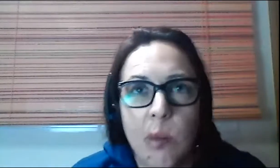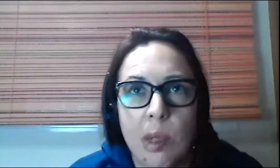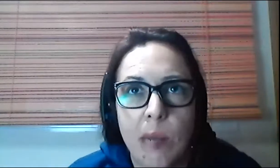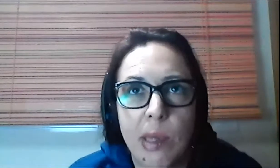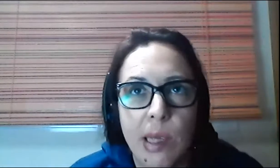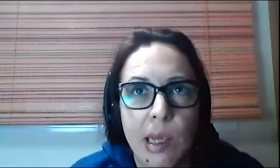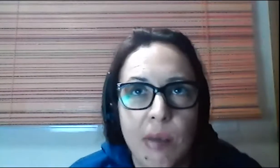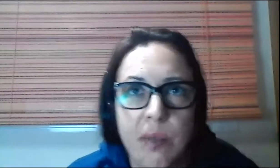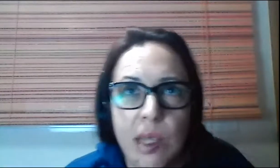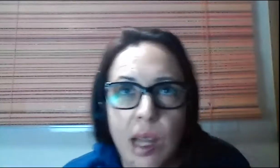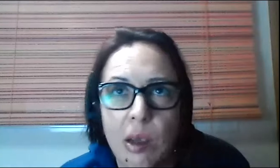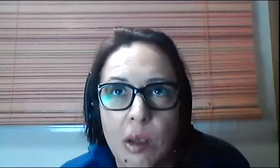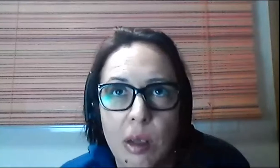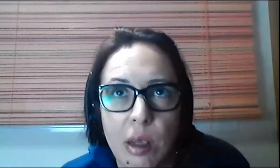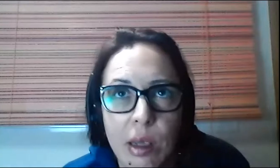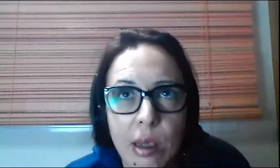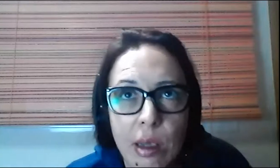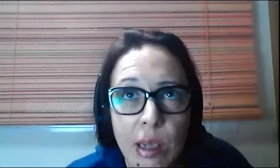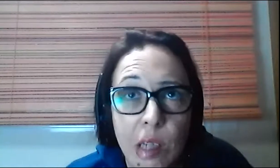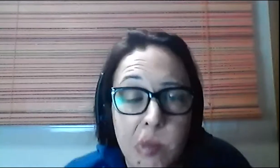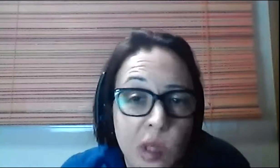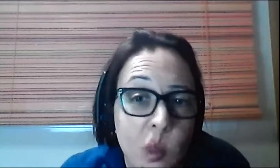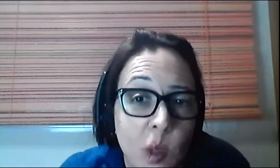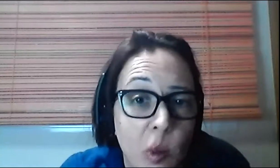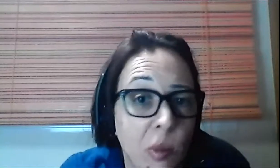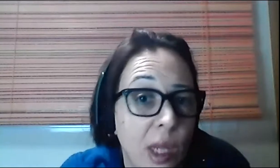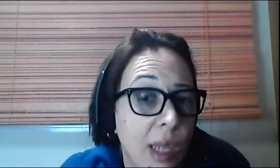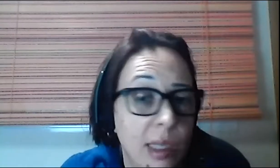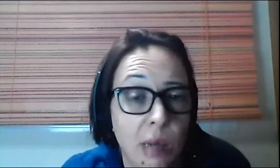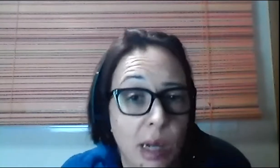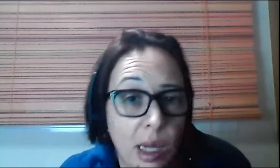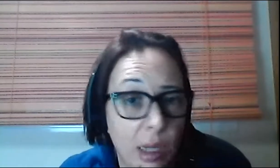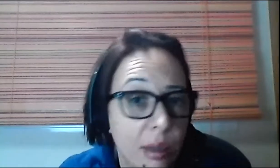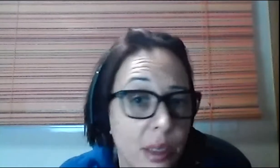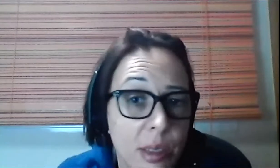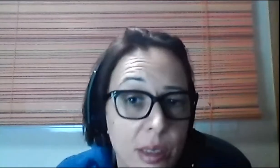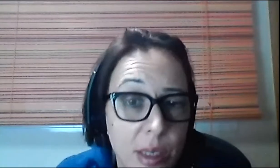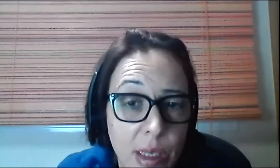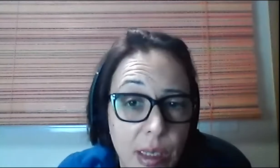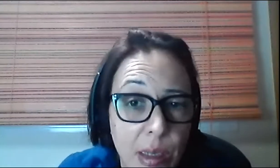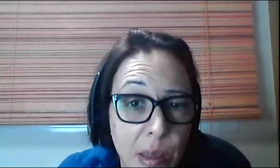¿vale? Porque realmente al final las personas cuando dejan de trabajar